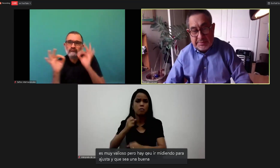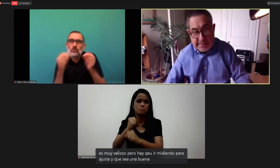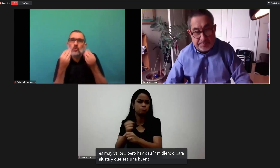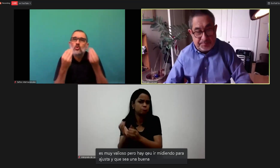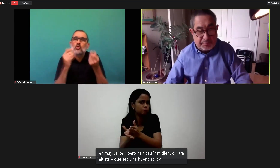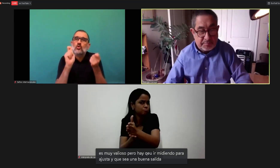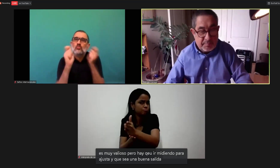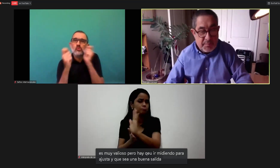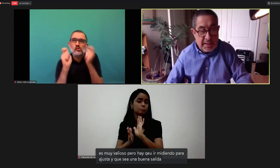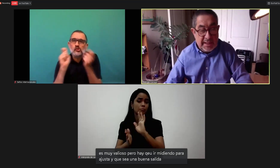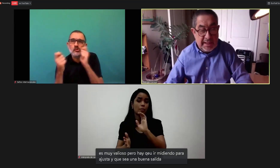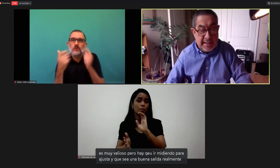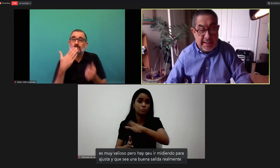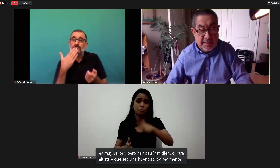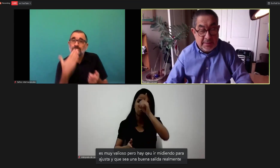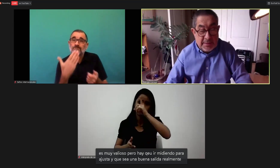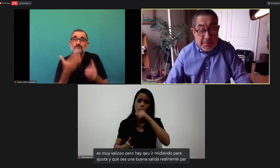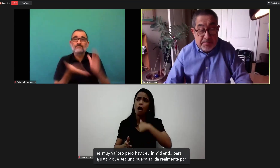con discapacidad.